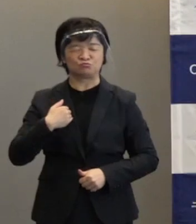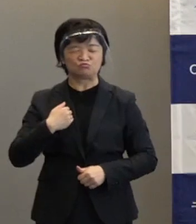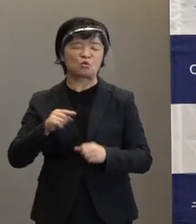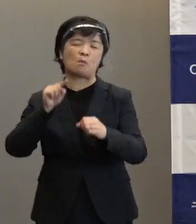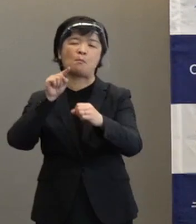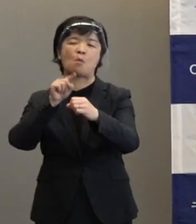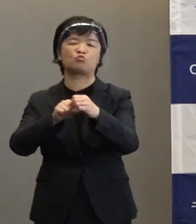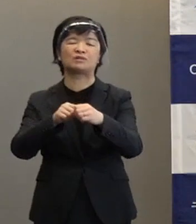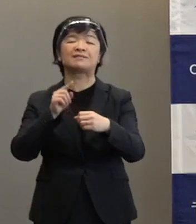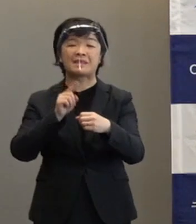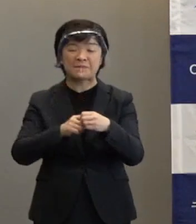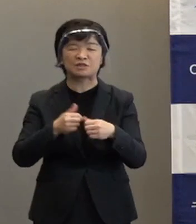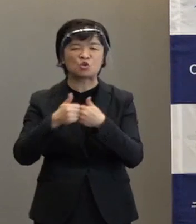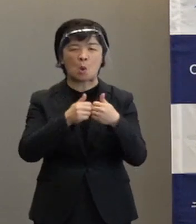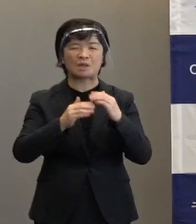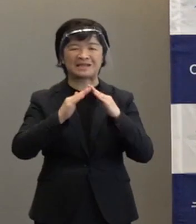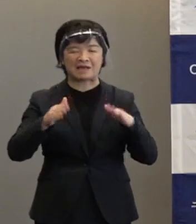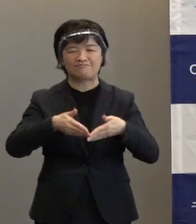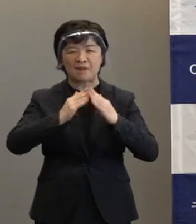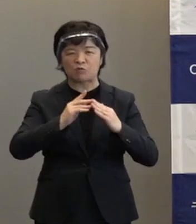するという考えです。